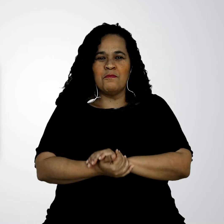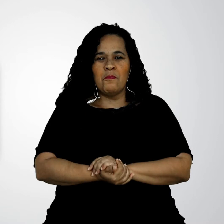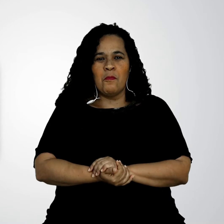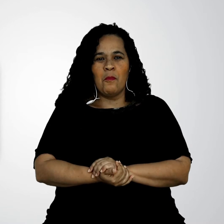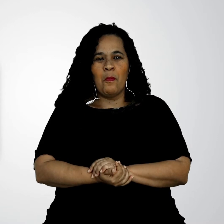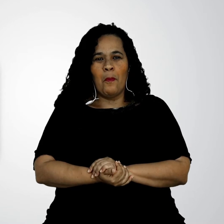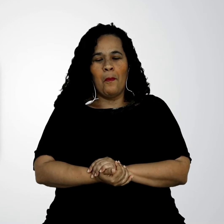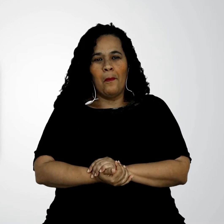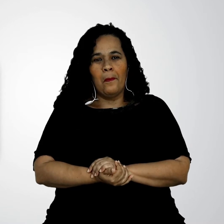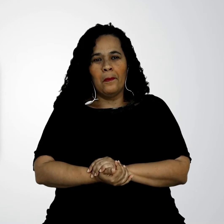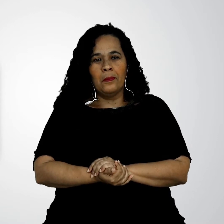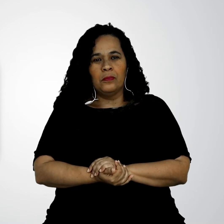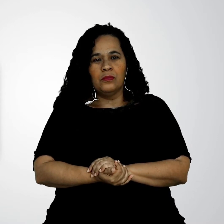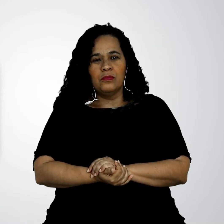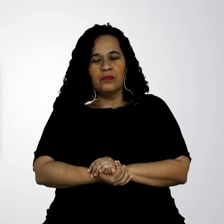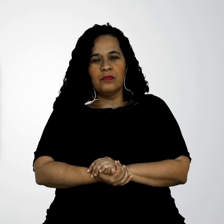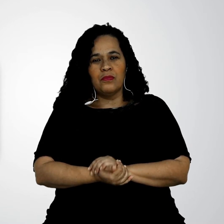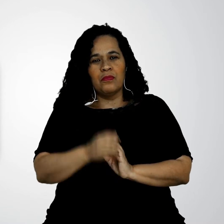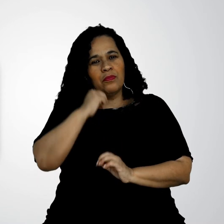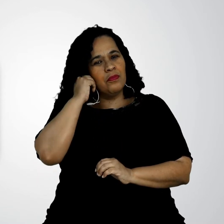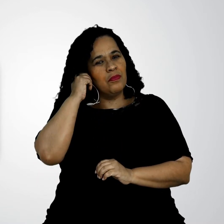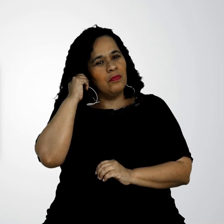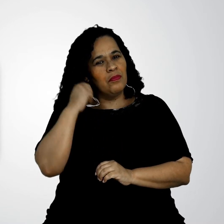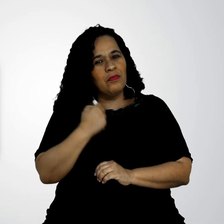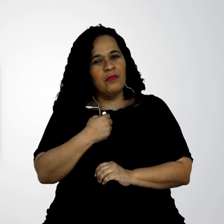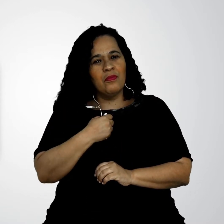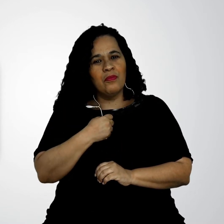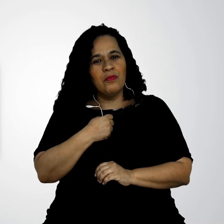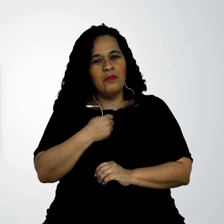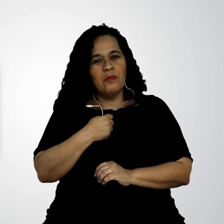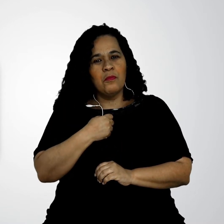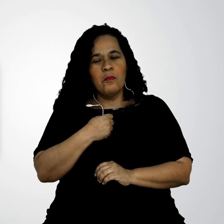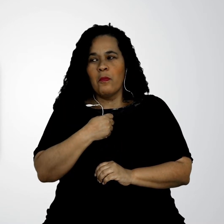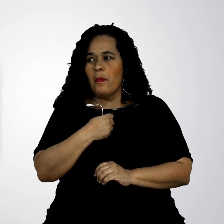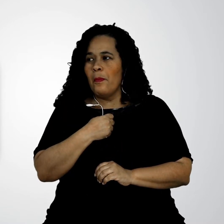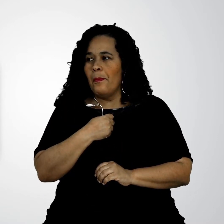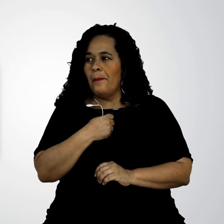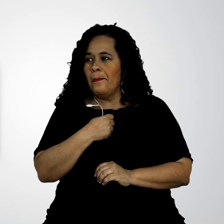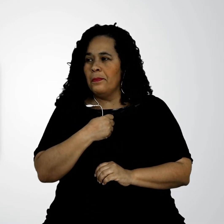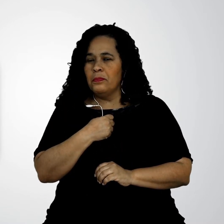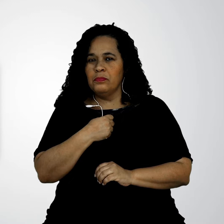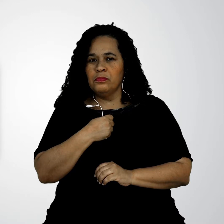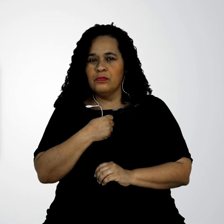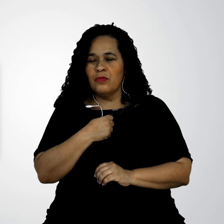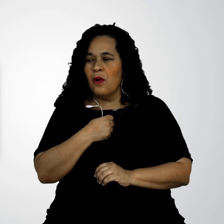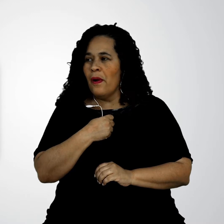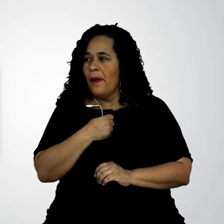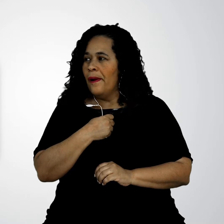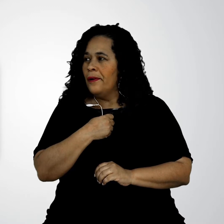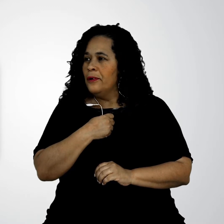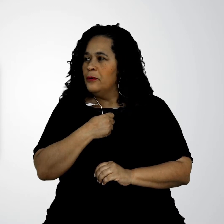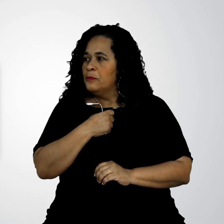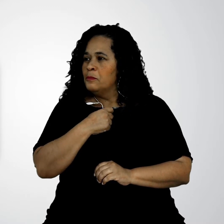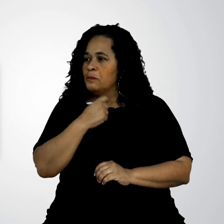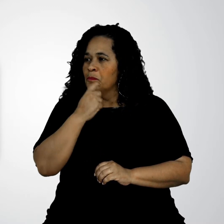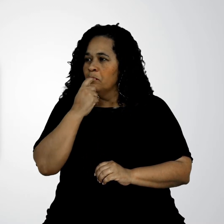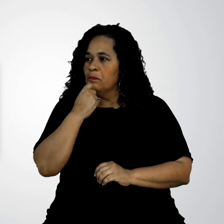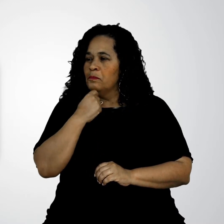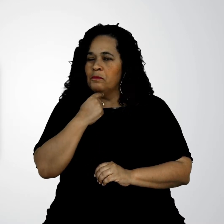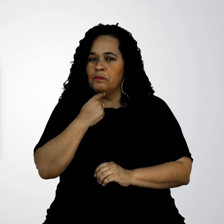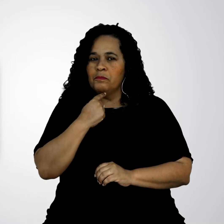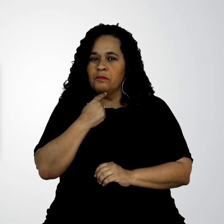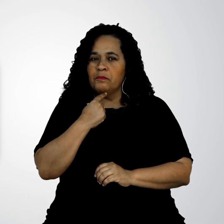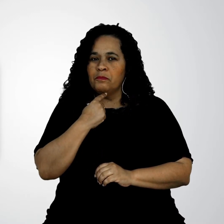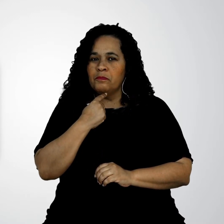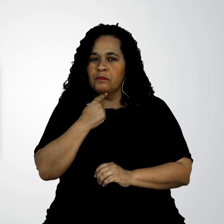apareceu muito lá. Não, mas apareceu muito, velho. Volta O na quê? parte que você vai apresentar o Willi. Por